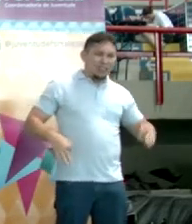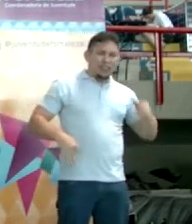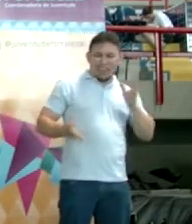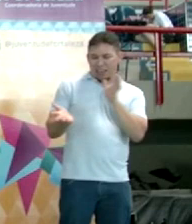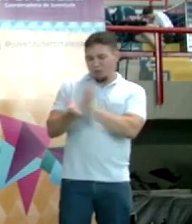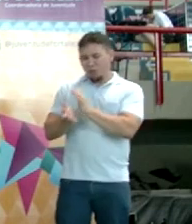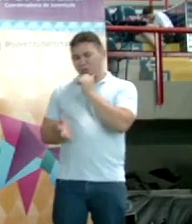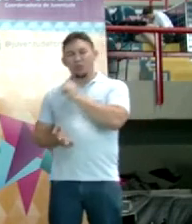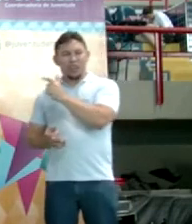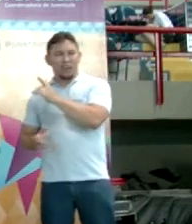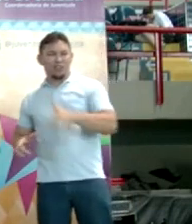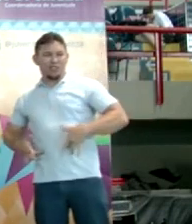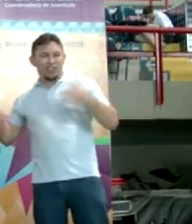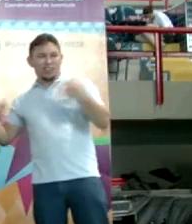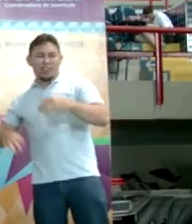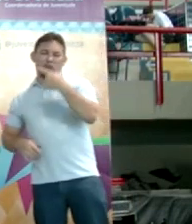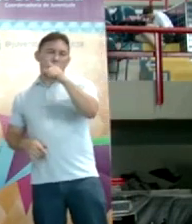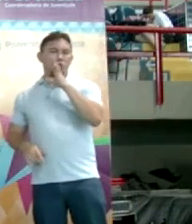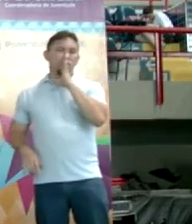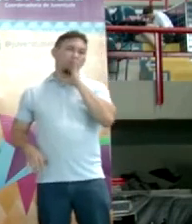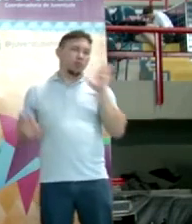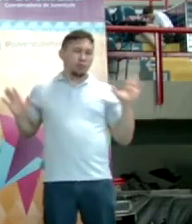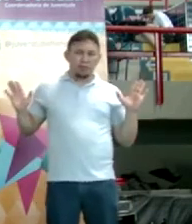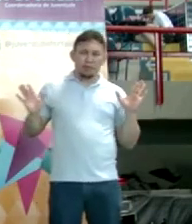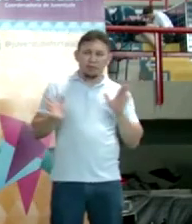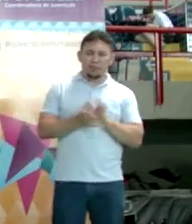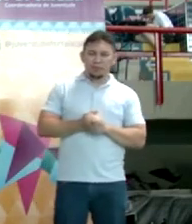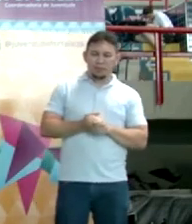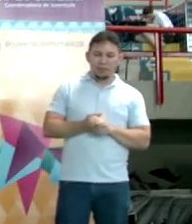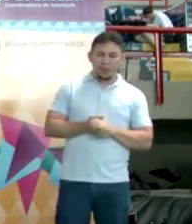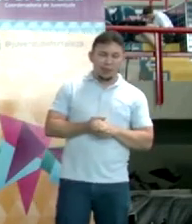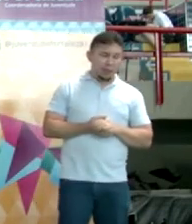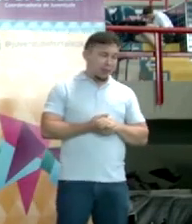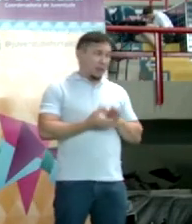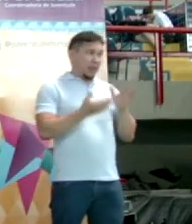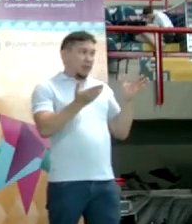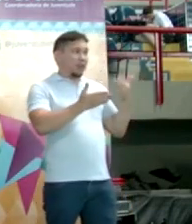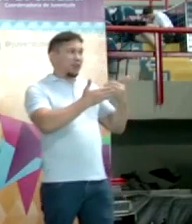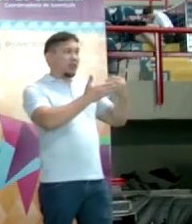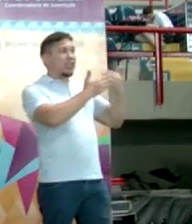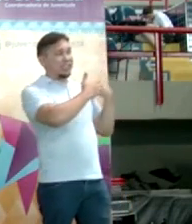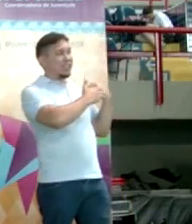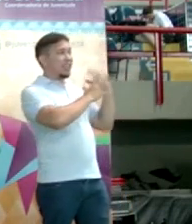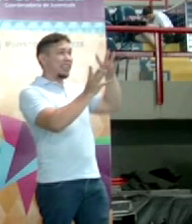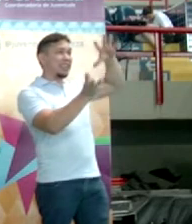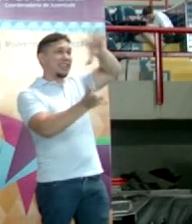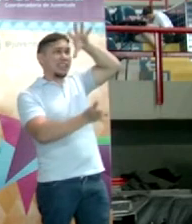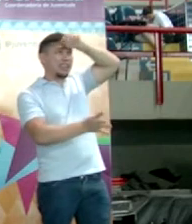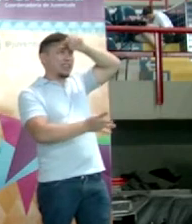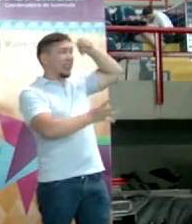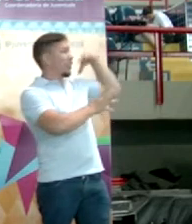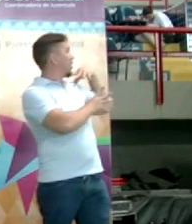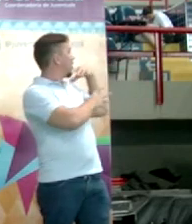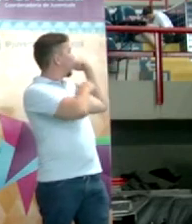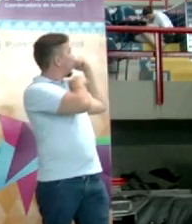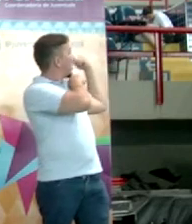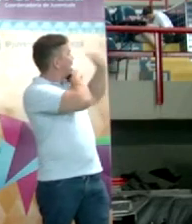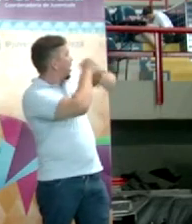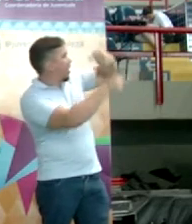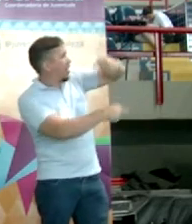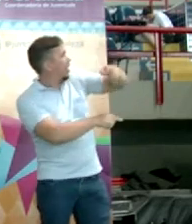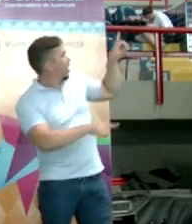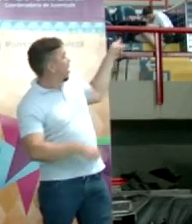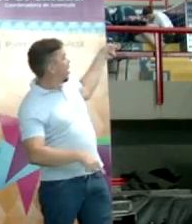sentem. Bom, eu não sei se existe karma em vidas passadas, tá? Mas